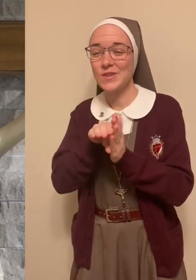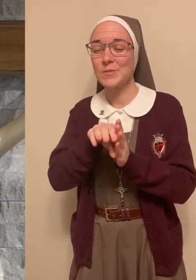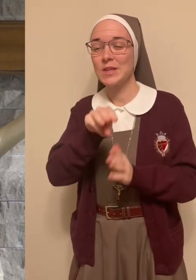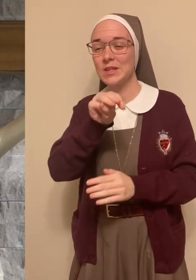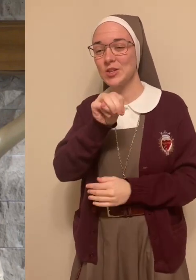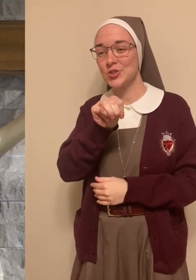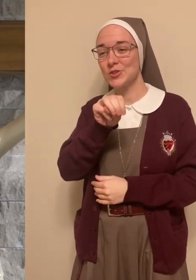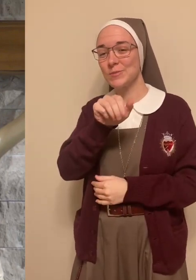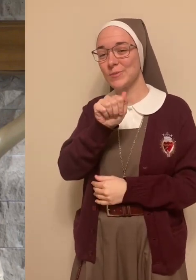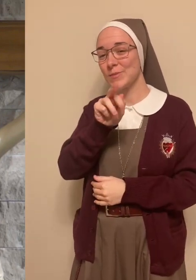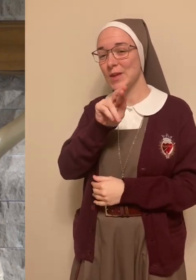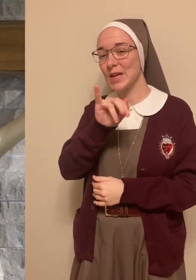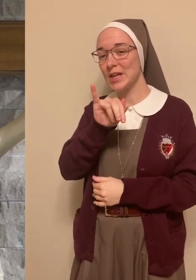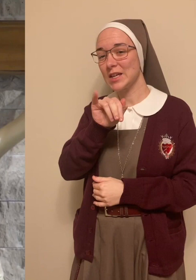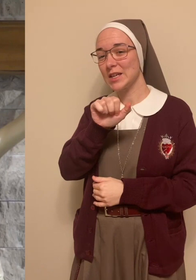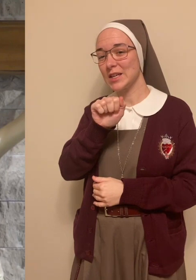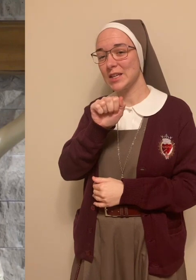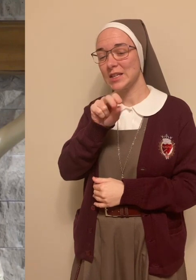imagen viviente